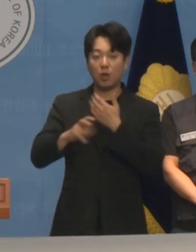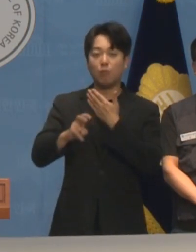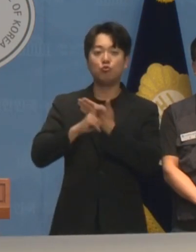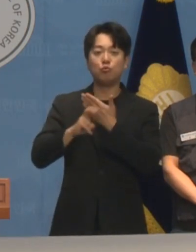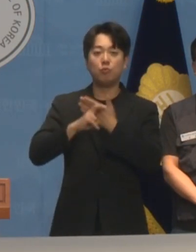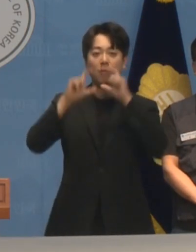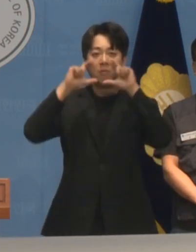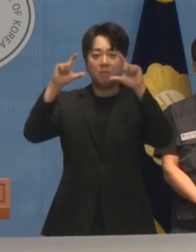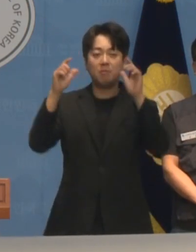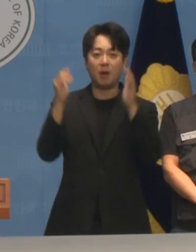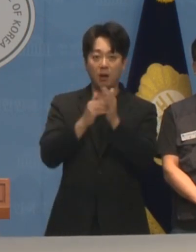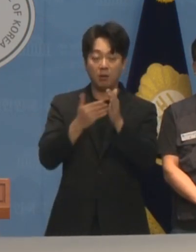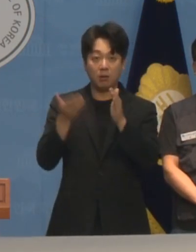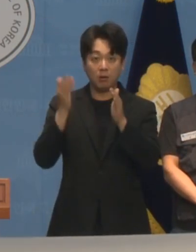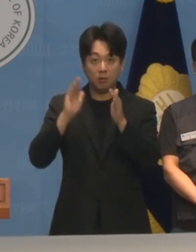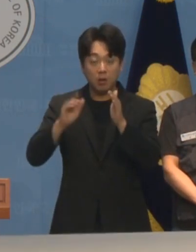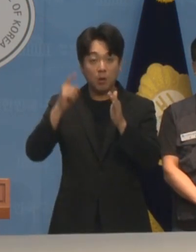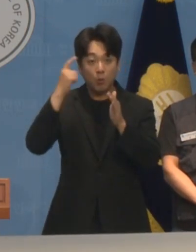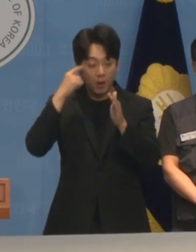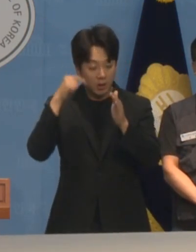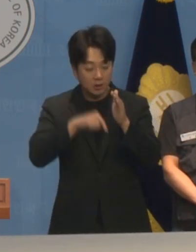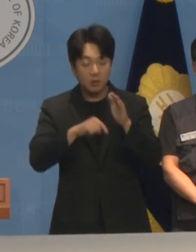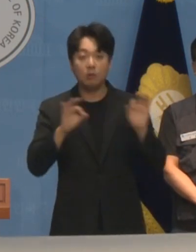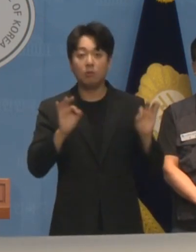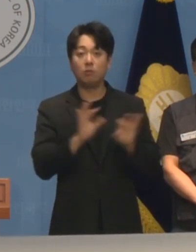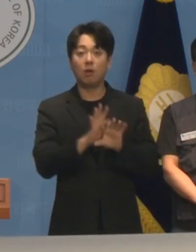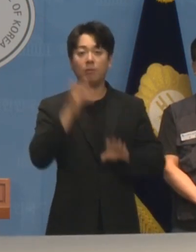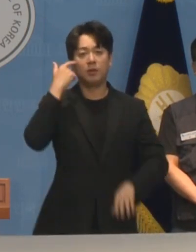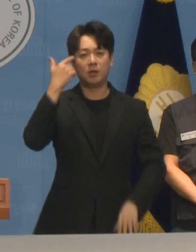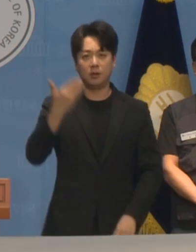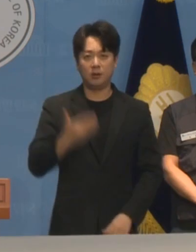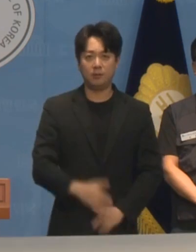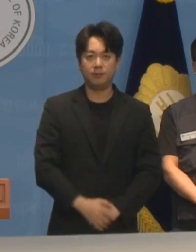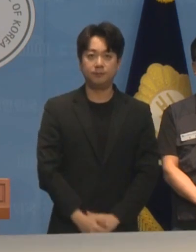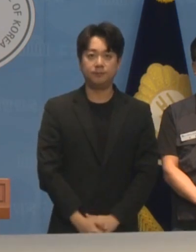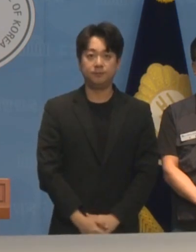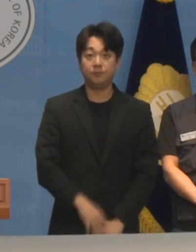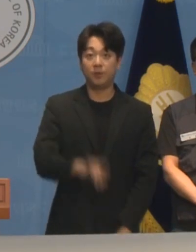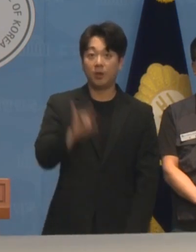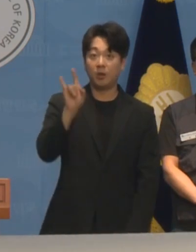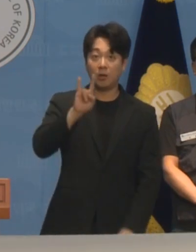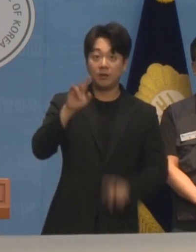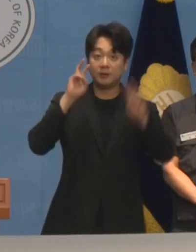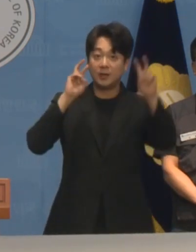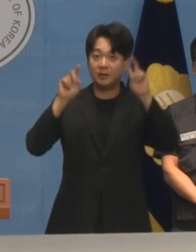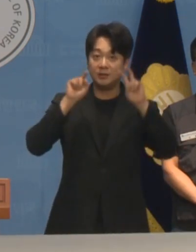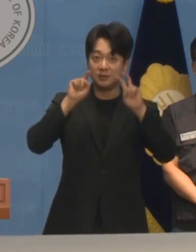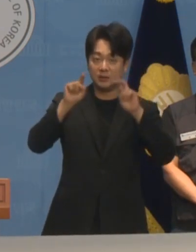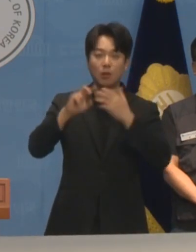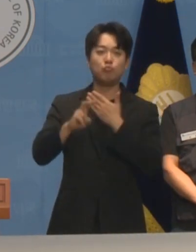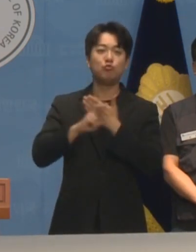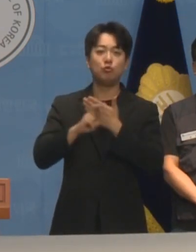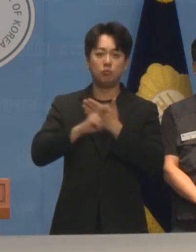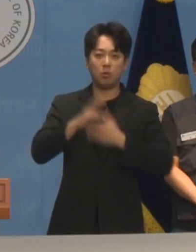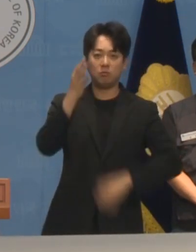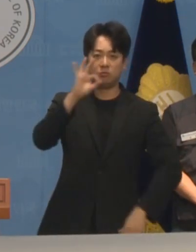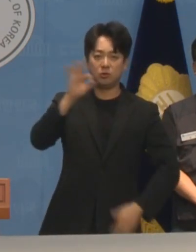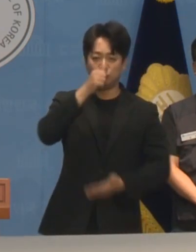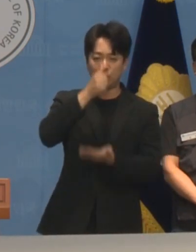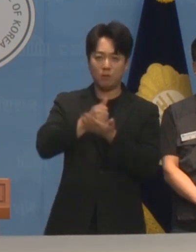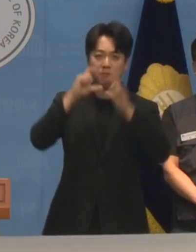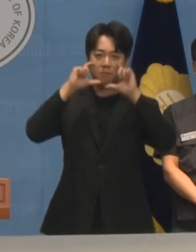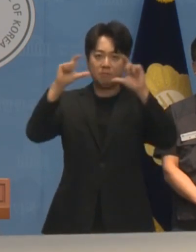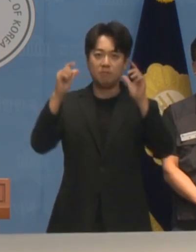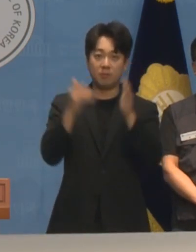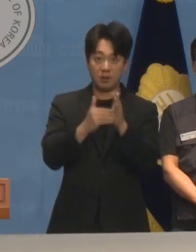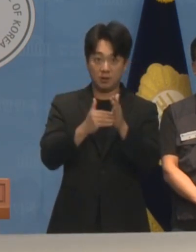폐업을 결정할 수 있다는 말입니까? 현대자동차는 불법 파견 판정을 받았기에 정규직 공정으로